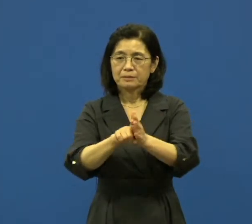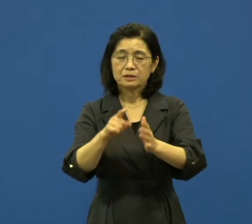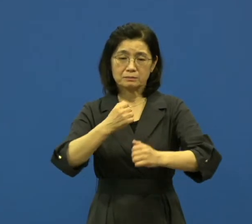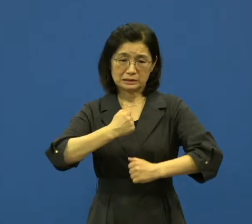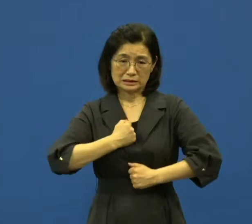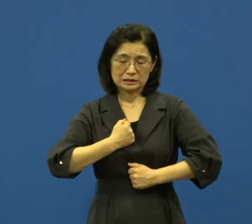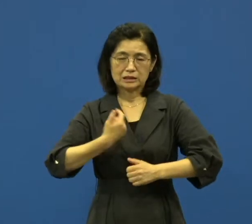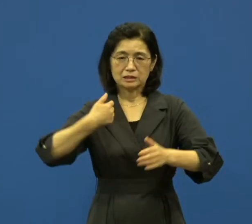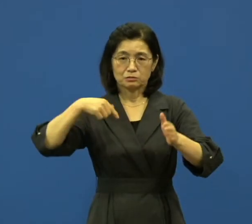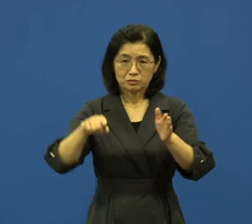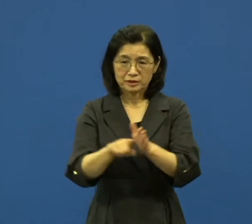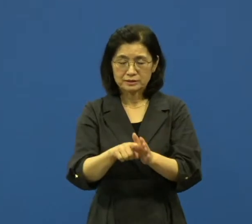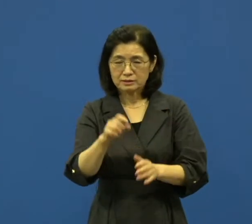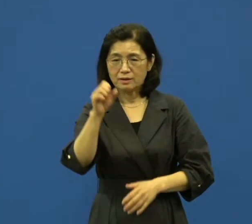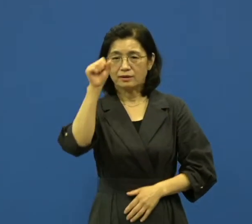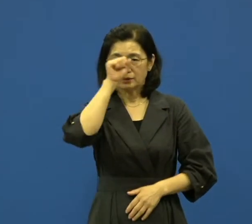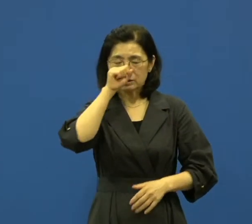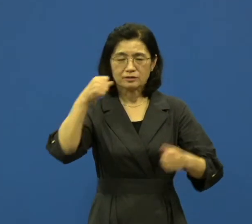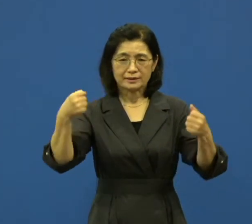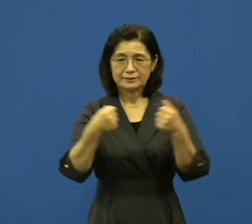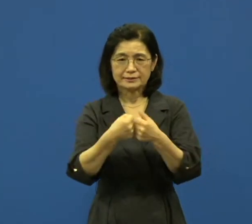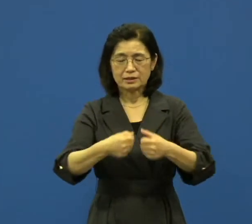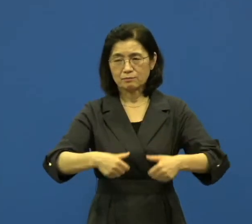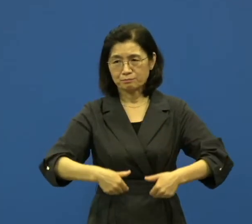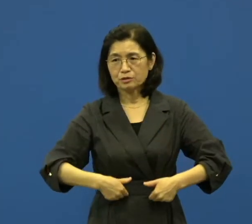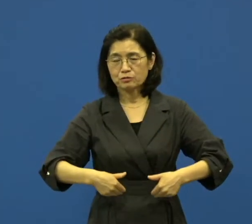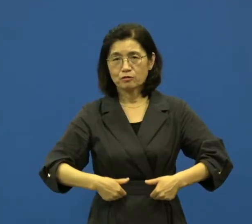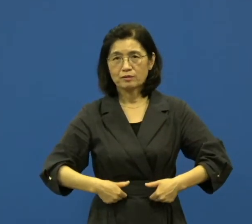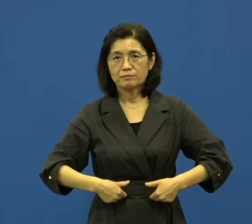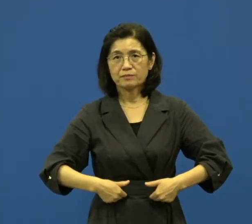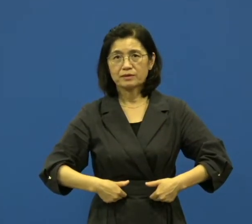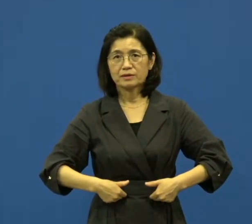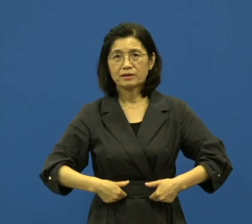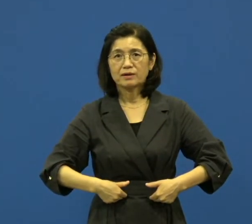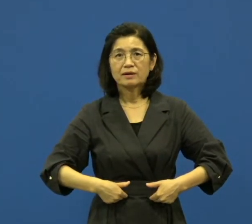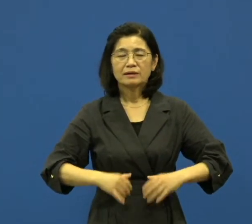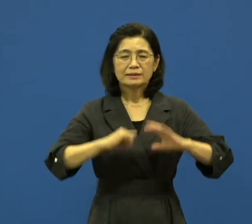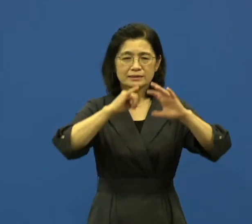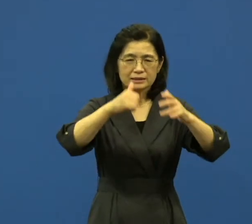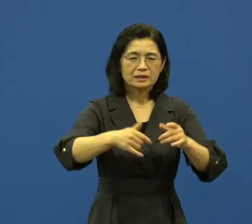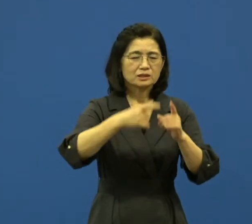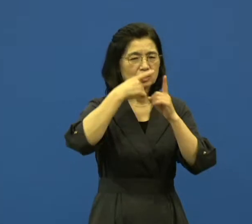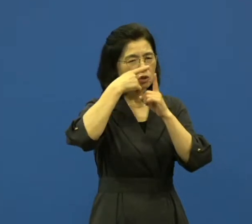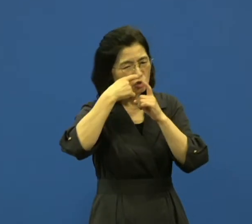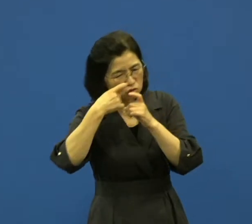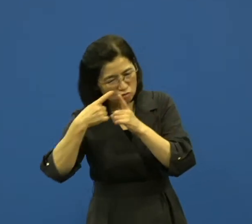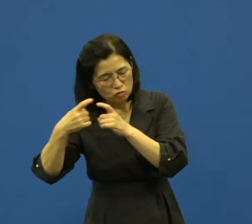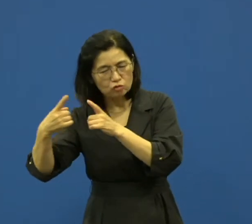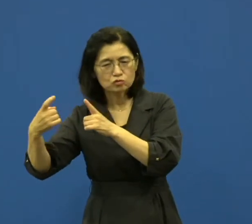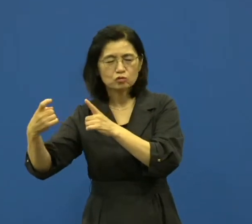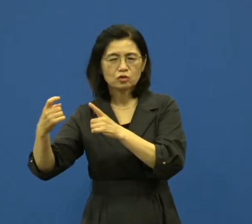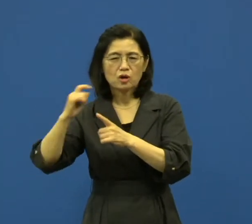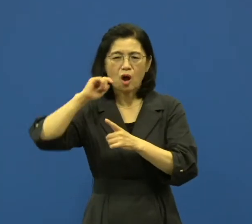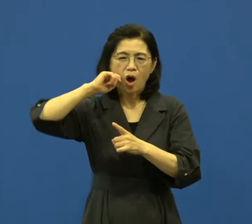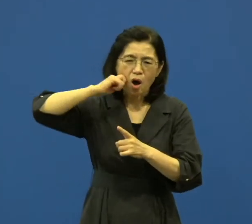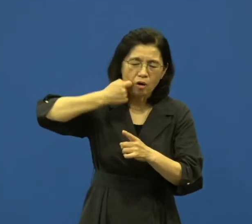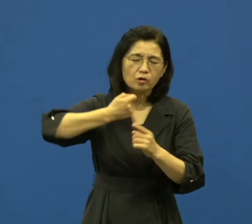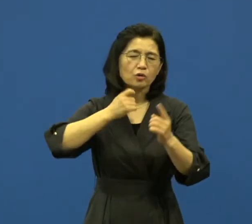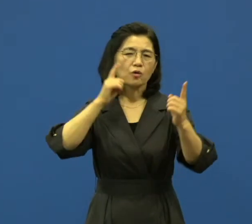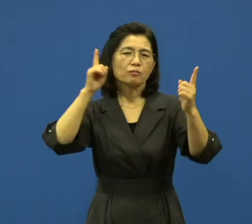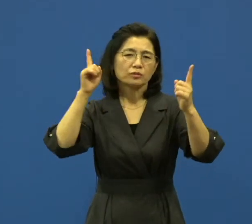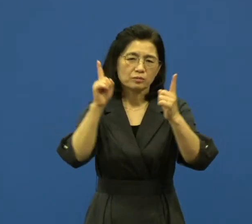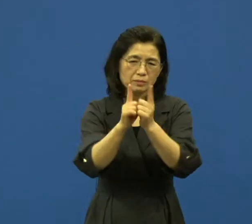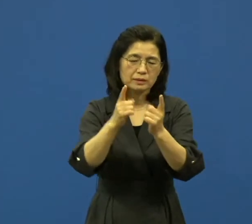믿음을 가졌다고 탄탄대로 달려가는 것이 아니고 온갖 위협, 온갖 유혹이 있고 온갖 시련들이 오는데 그럼에도